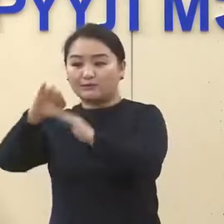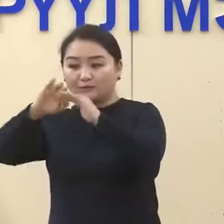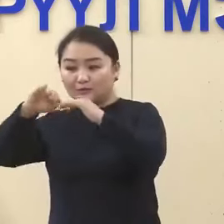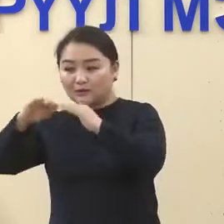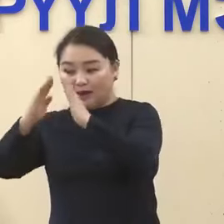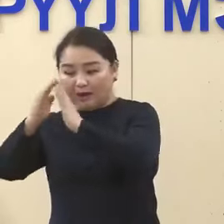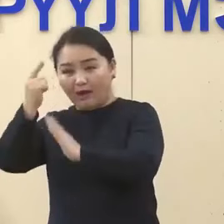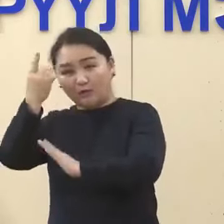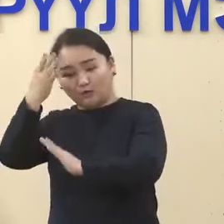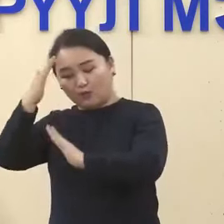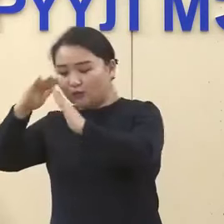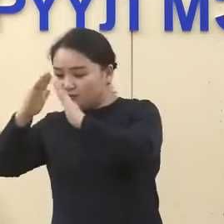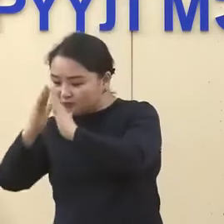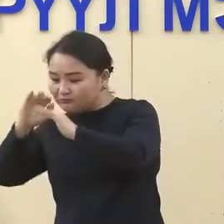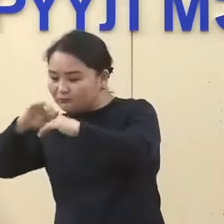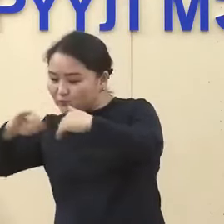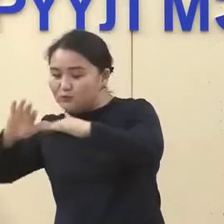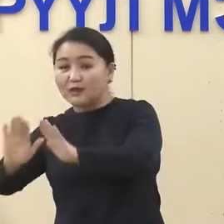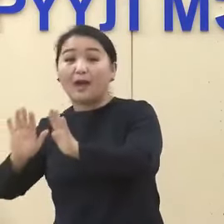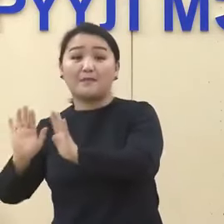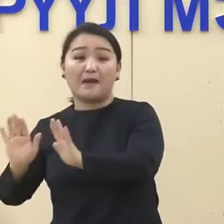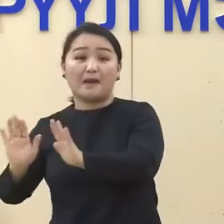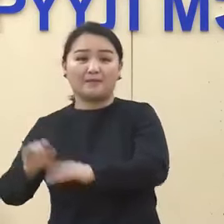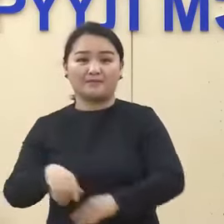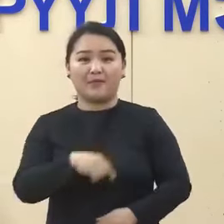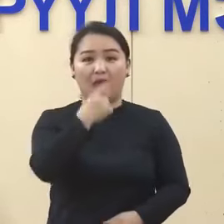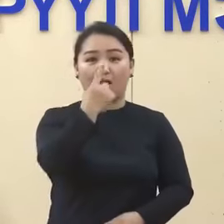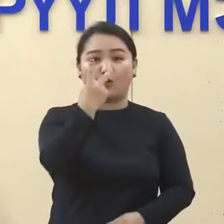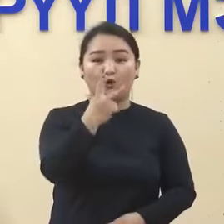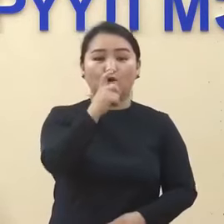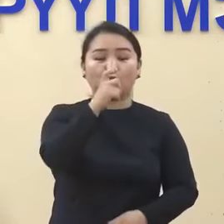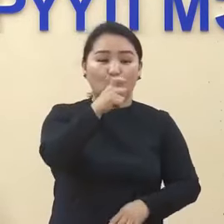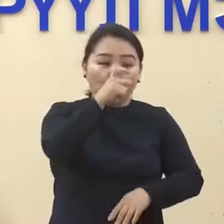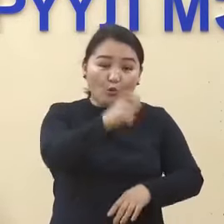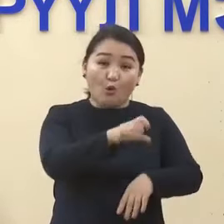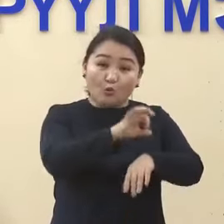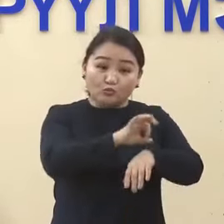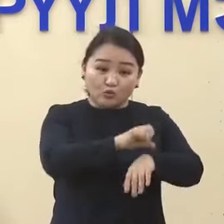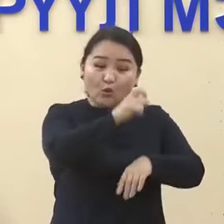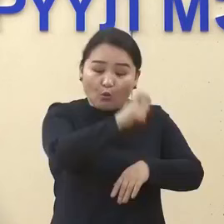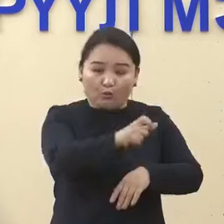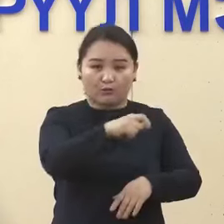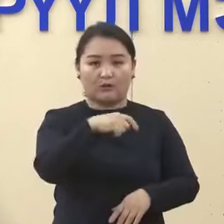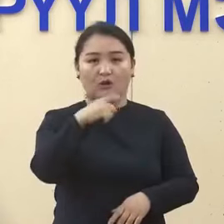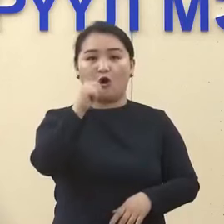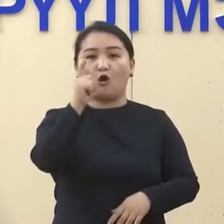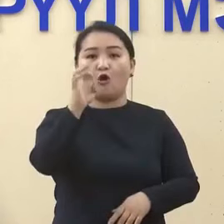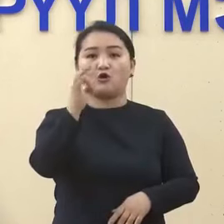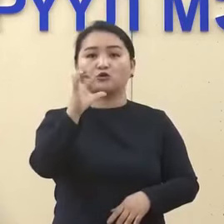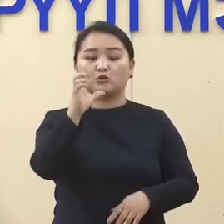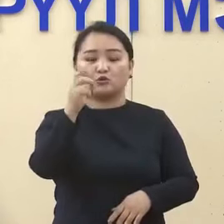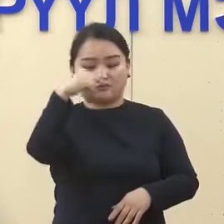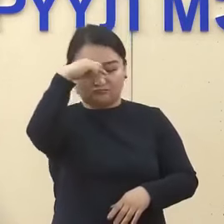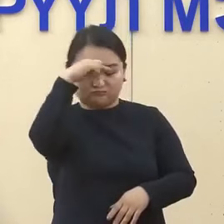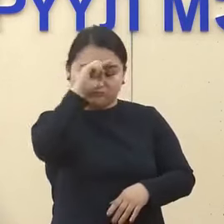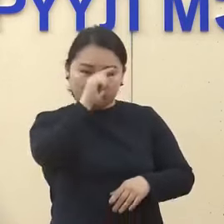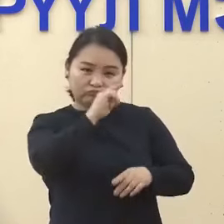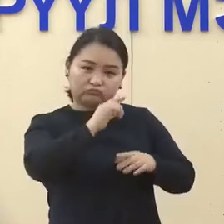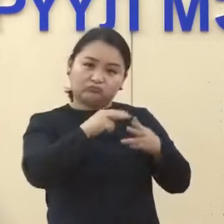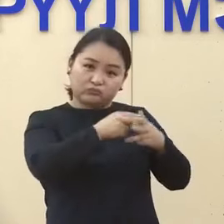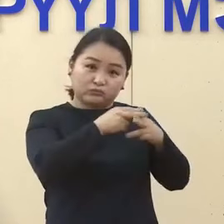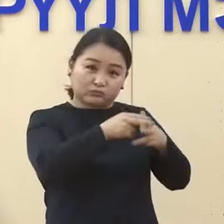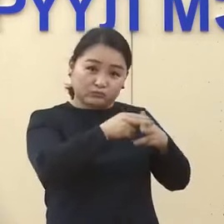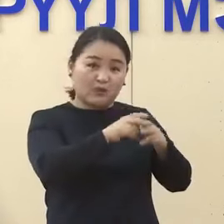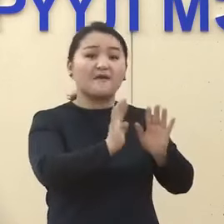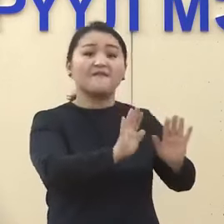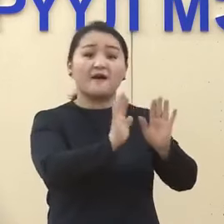байгаа. За 12 өвчтөн бол халдварт өвчин судлын үндэсний төвд хэвтэн одоо эмчлэгдэж байна. За өнөөдрийн байдлаар